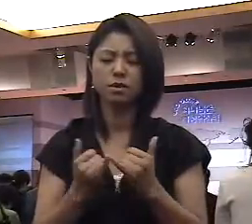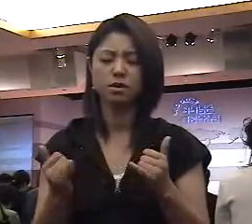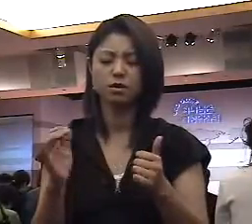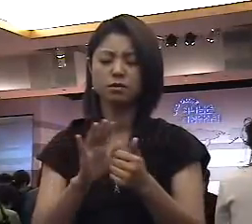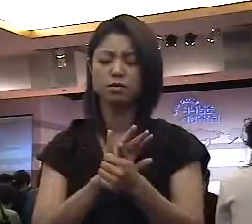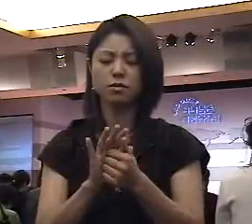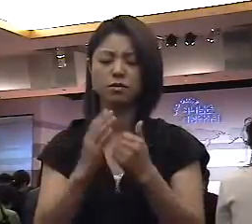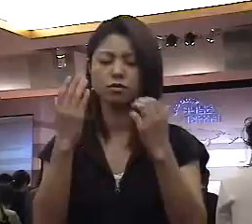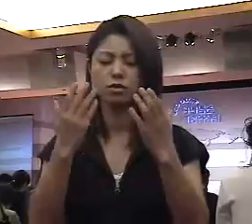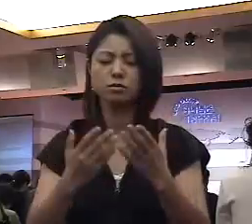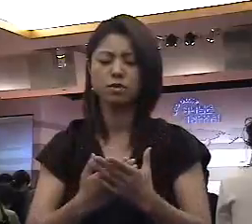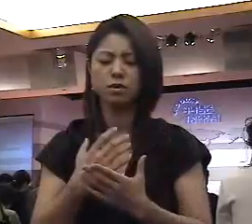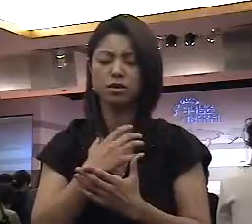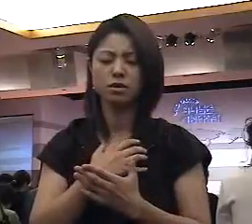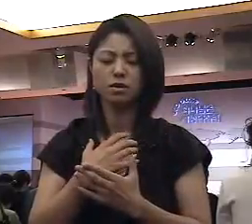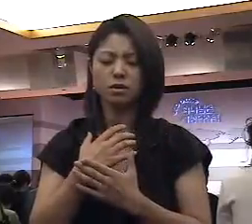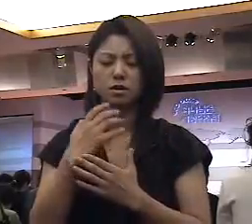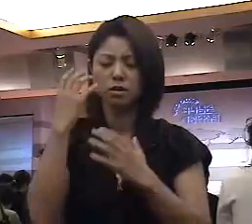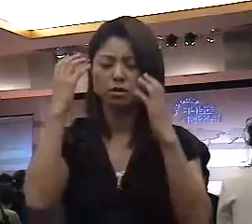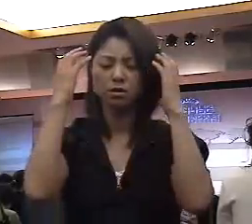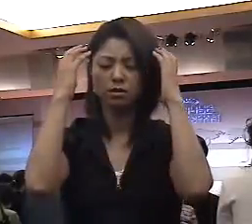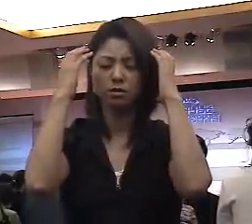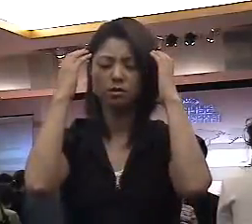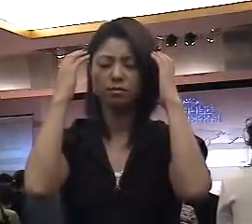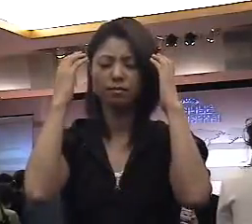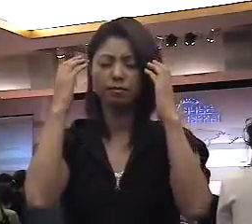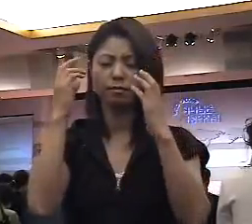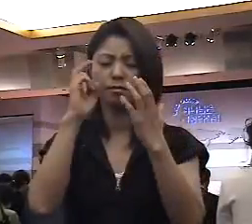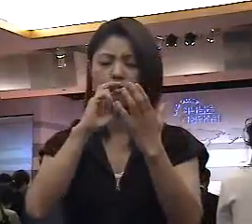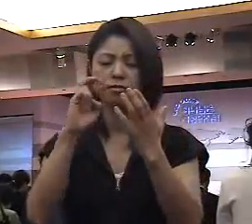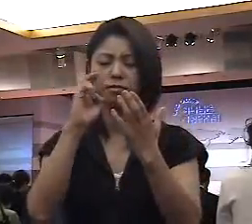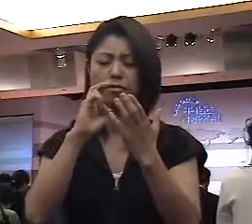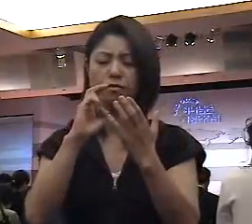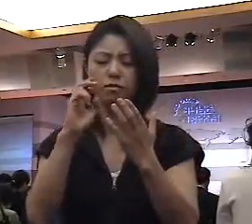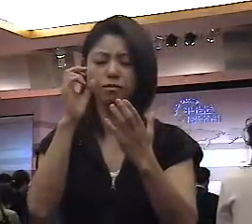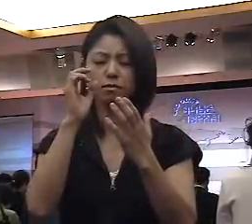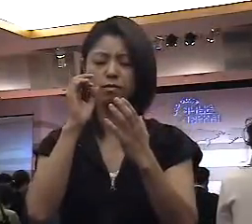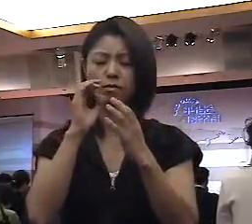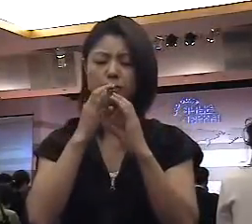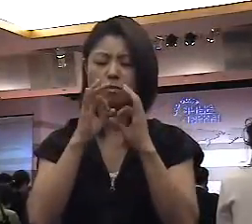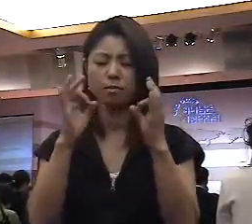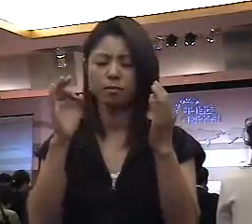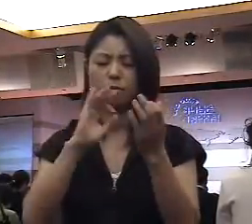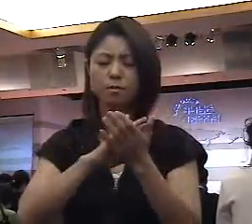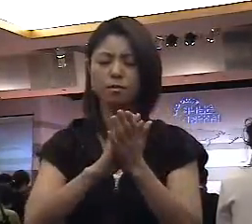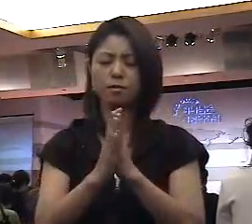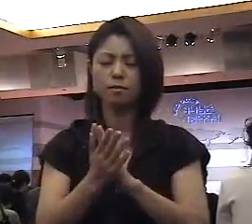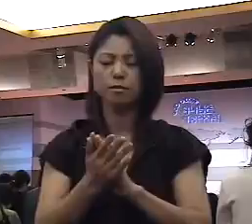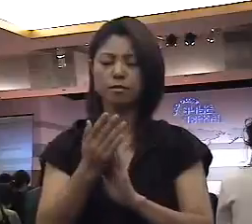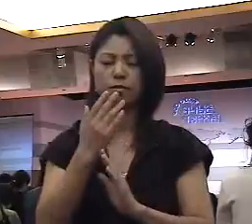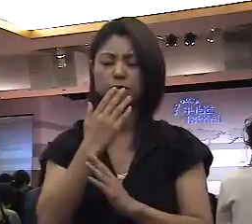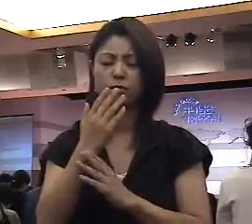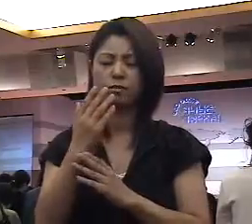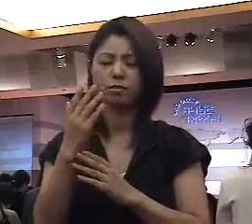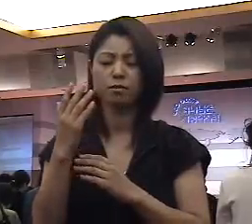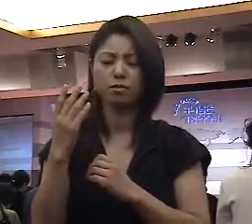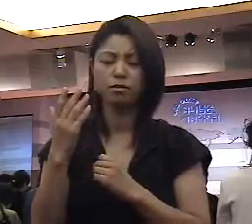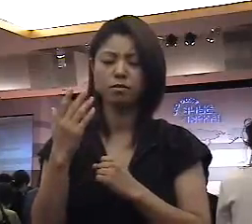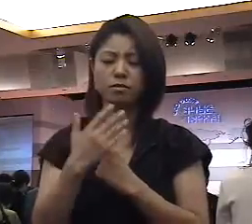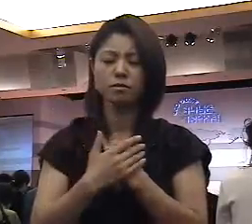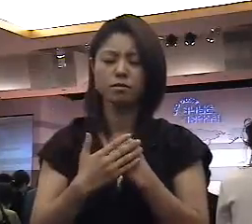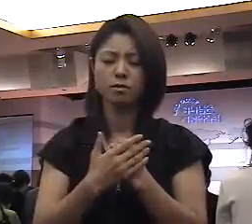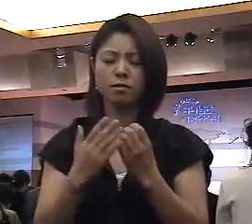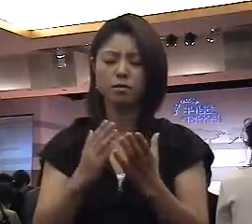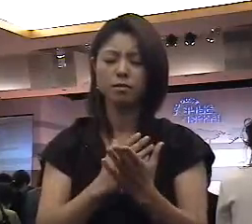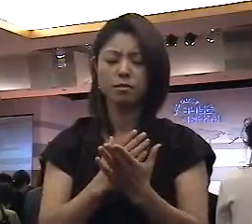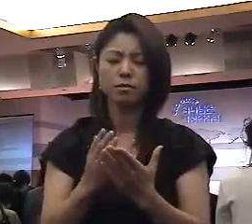위로를 주시며 근심과 고통의 신음소리가 찬송의 소리로 바뀔 수 있는 놀라운 은혜를 이 시간에 베풀어